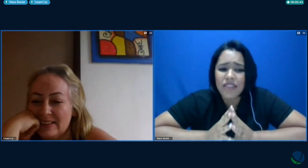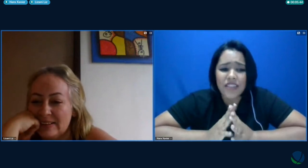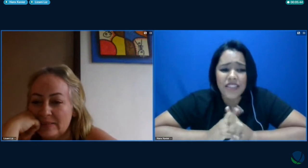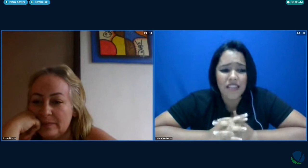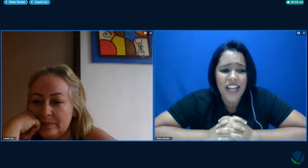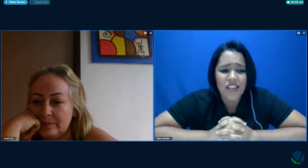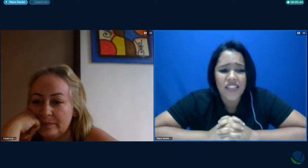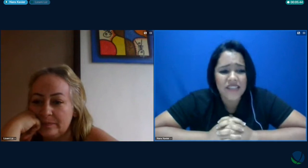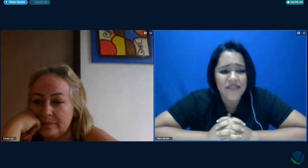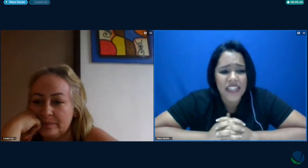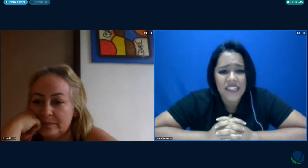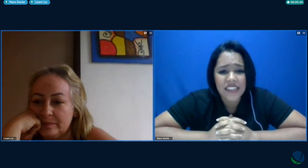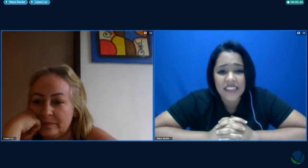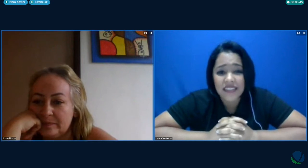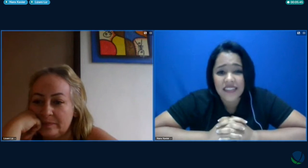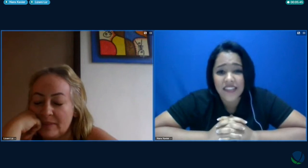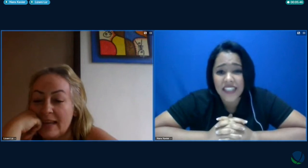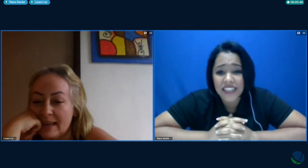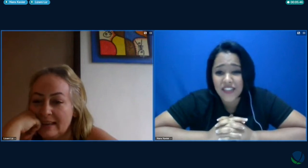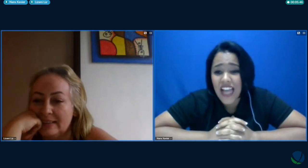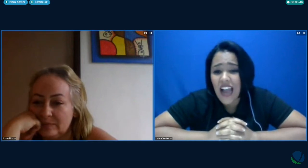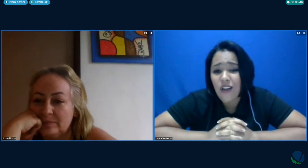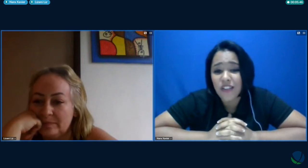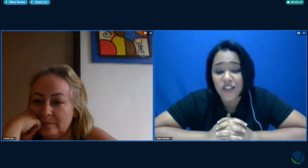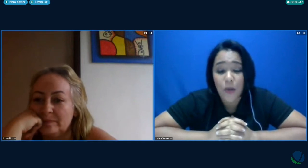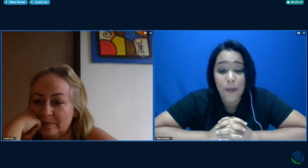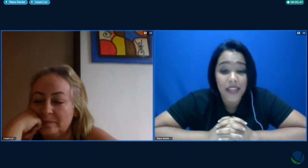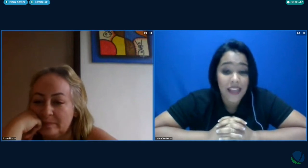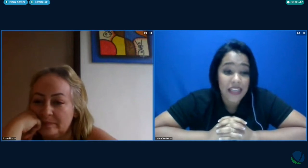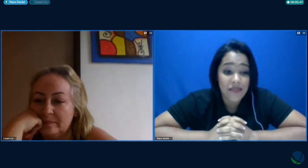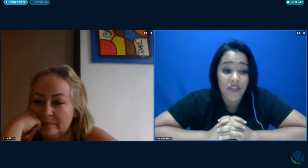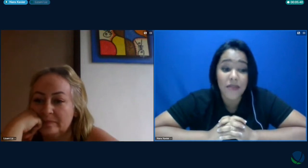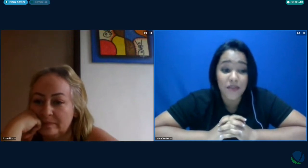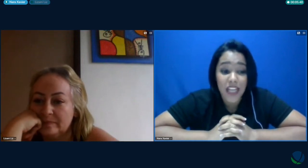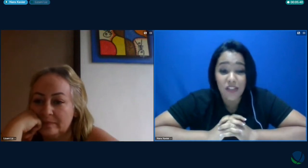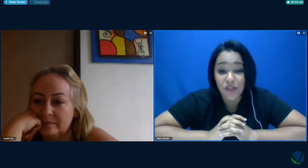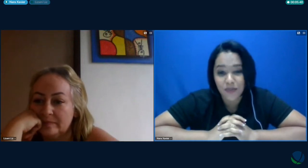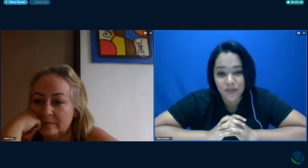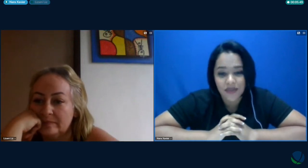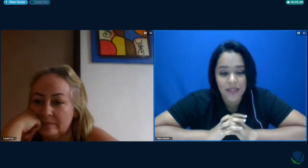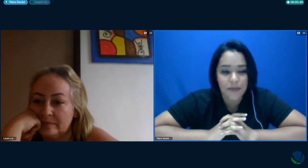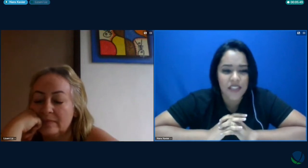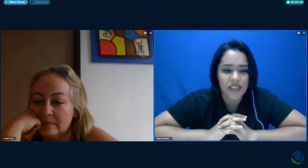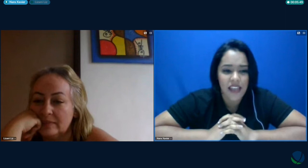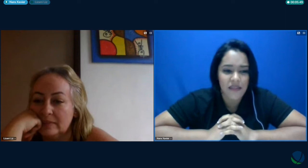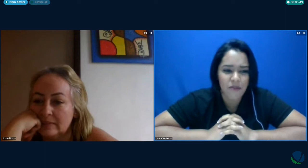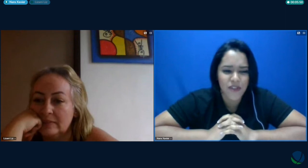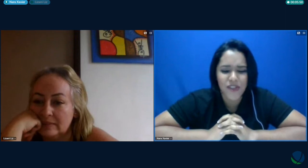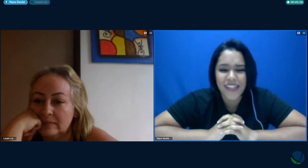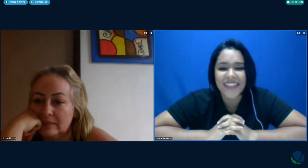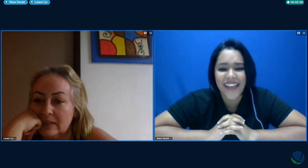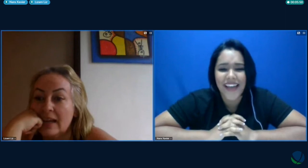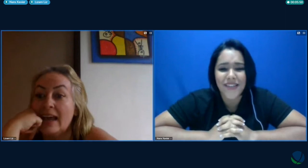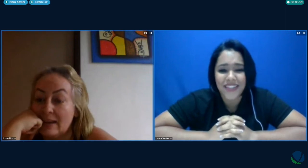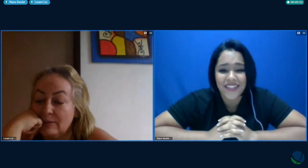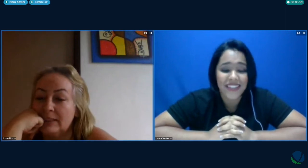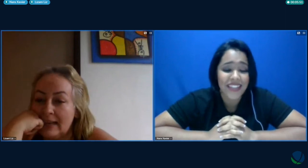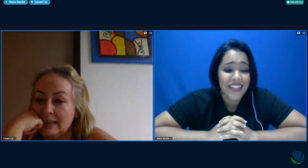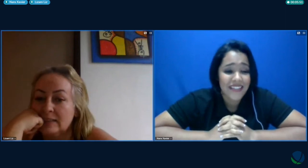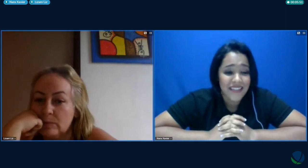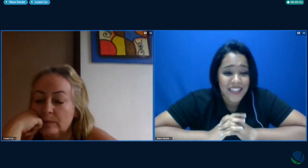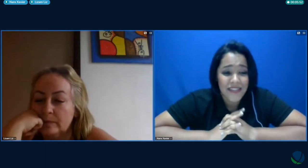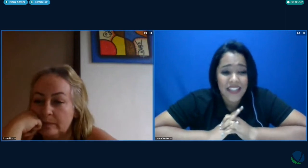Pois é, eu tenho saudade dessa fase. Essa fase de aula, de companheirismo, vamos estudar juntos. Depois é muito solitário.